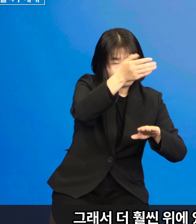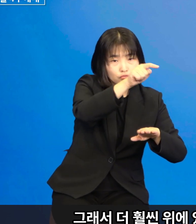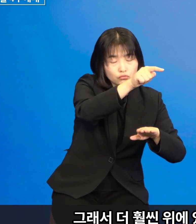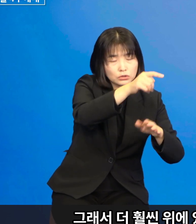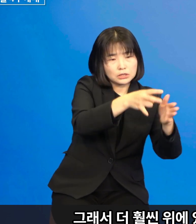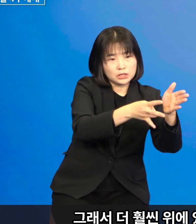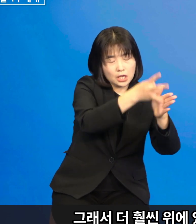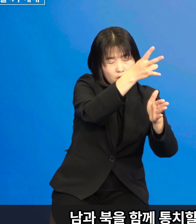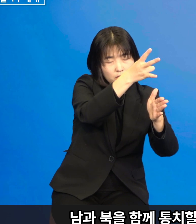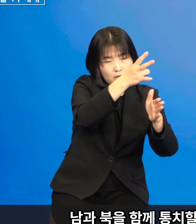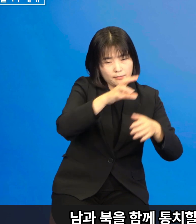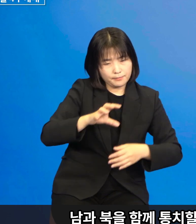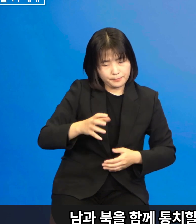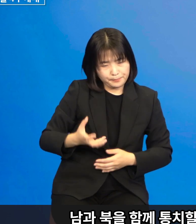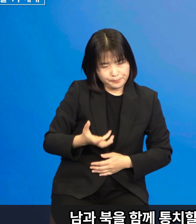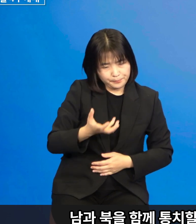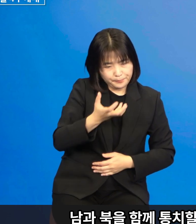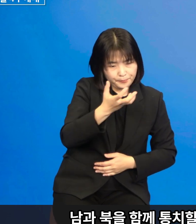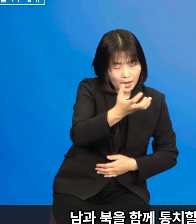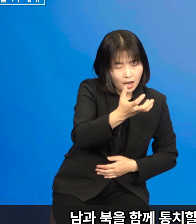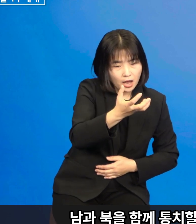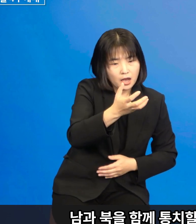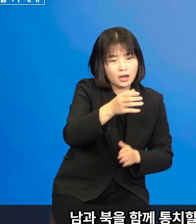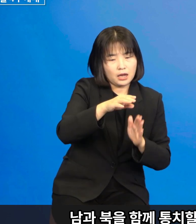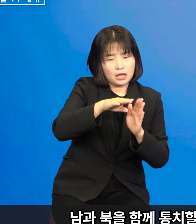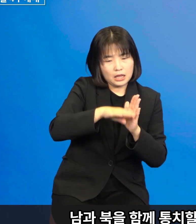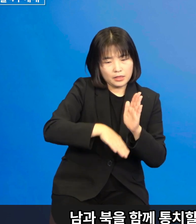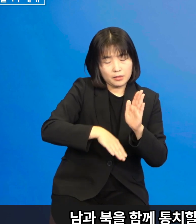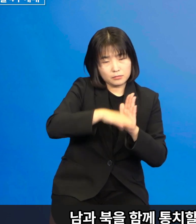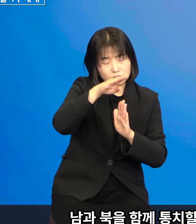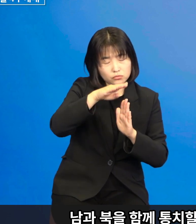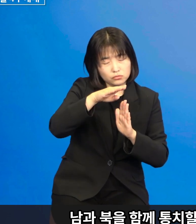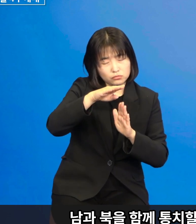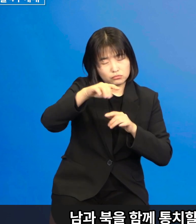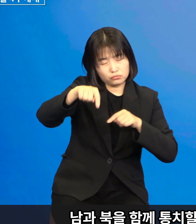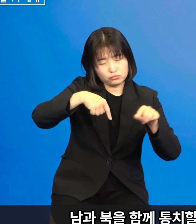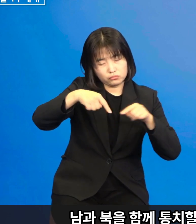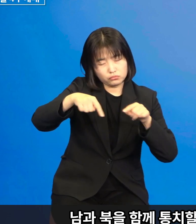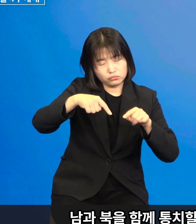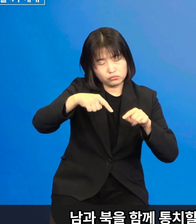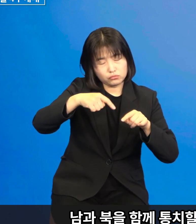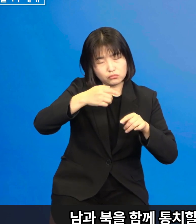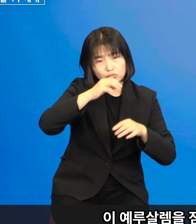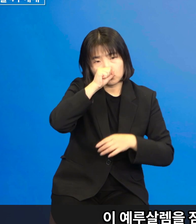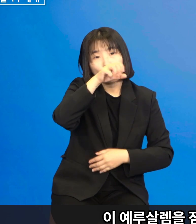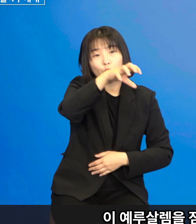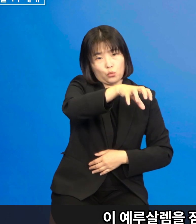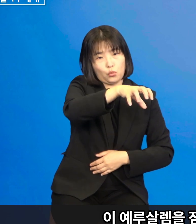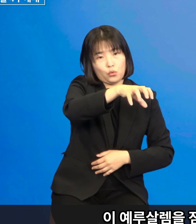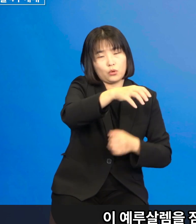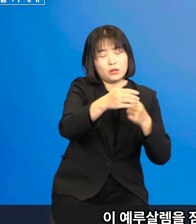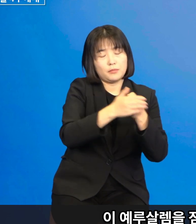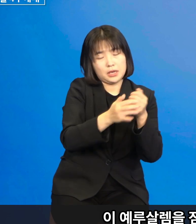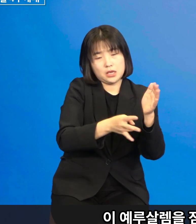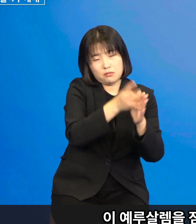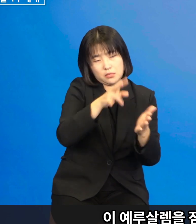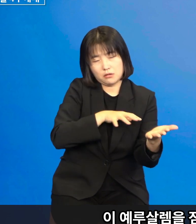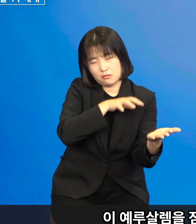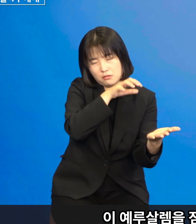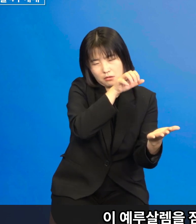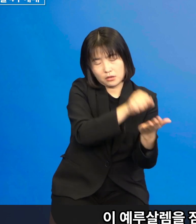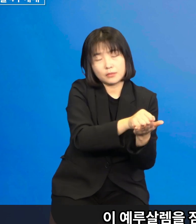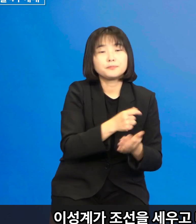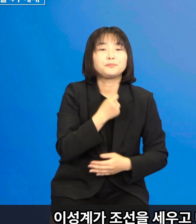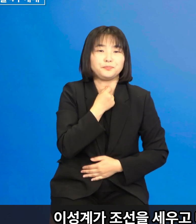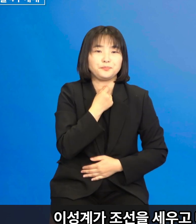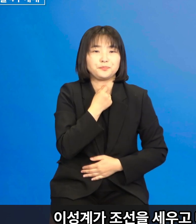예루살렘으로 올라와야 남과 북을 함께 통치할 수 있는 좋은 곳이기 때문에 이 예루살렘을 점령하고자 했다는